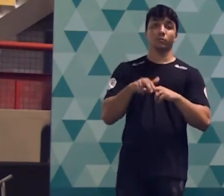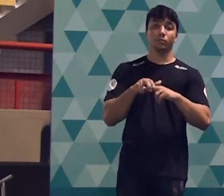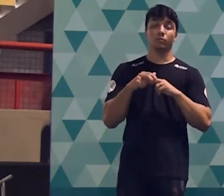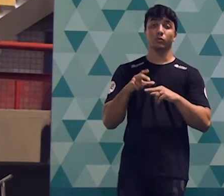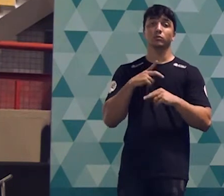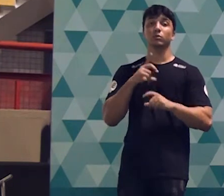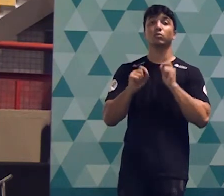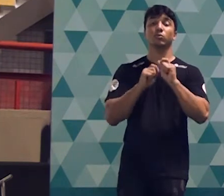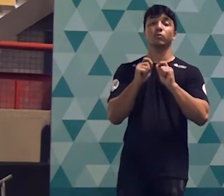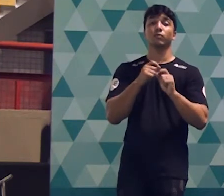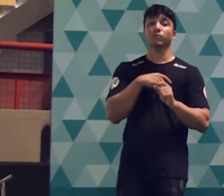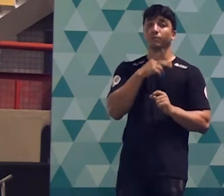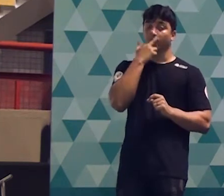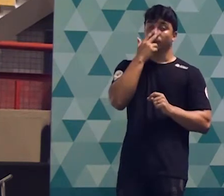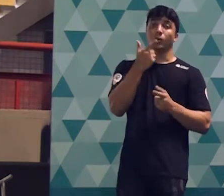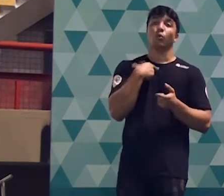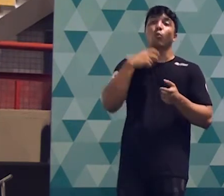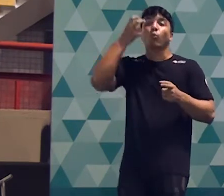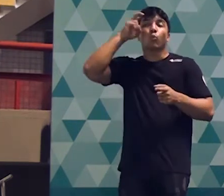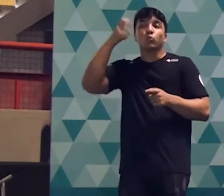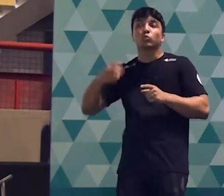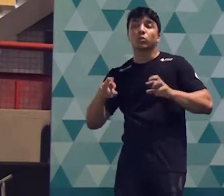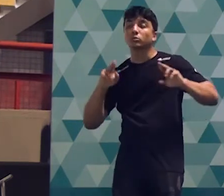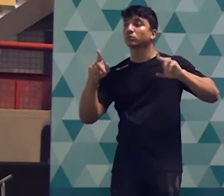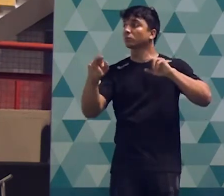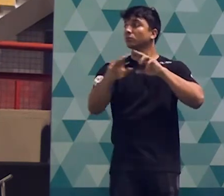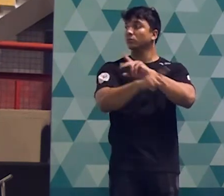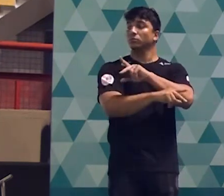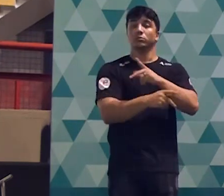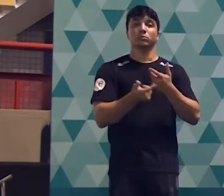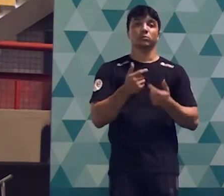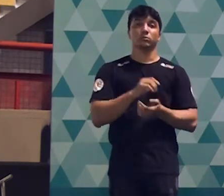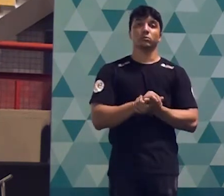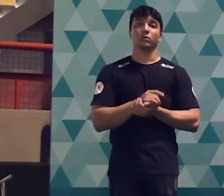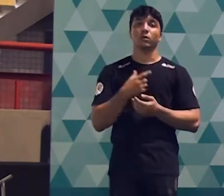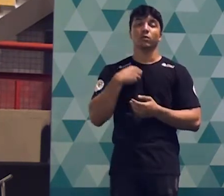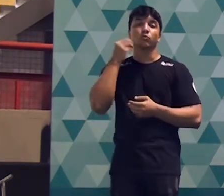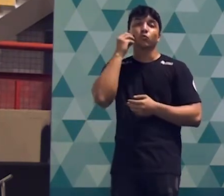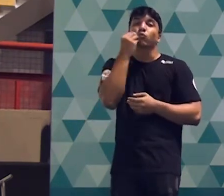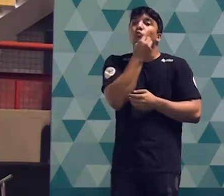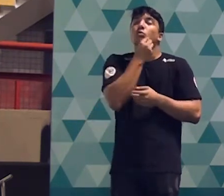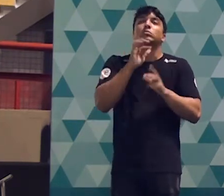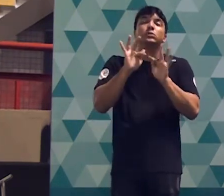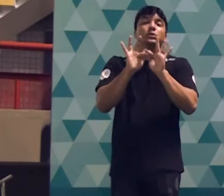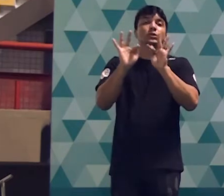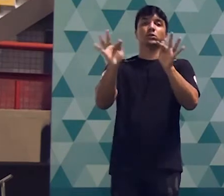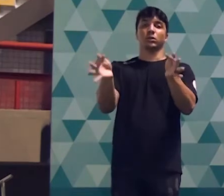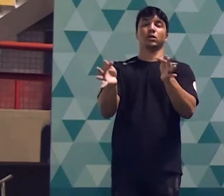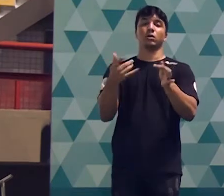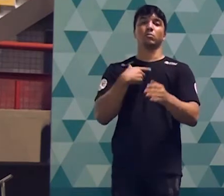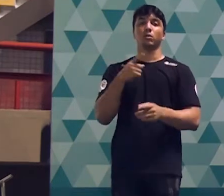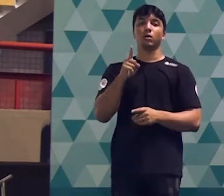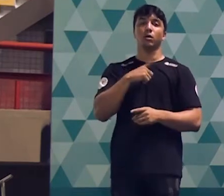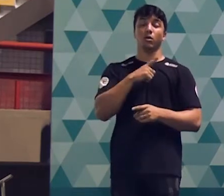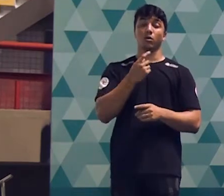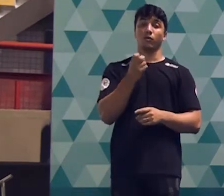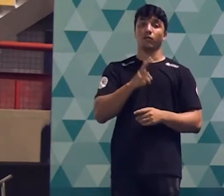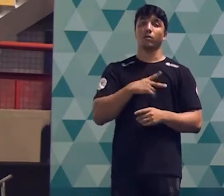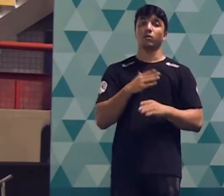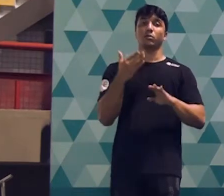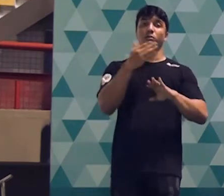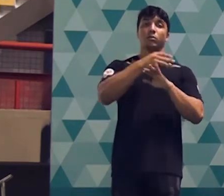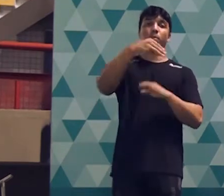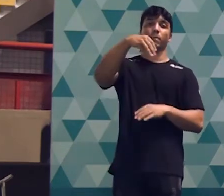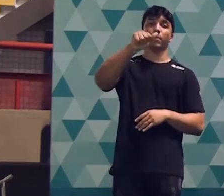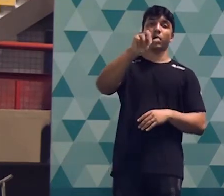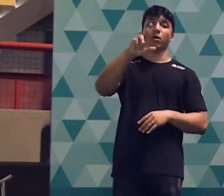questão cultural. Aqui a gente encontra uma pessoa, a gente dá um beijinho de um lado e do outro. Eu uma vez estava no Marrocos, eu